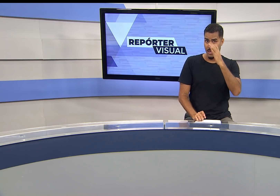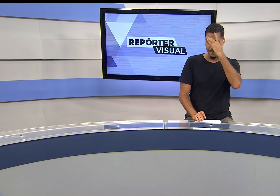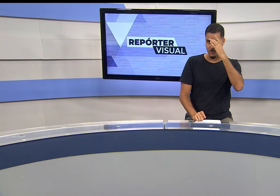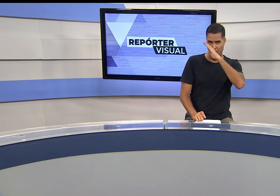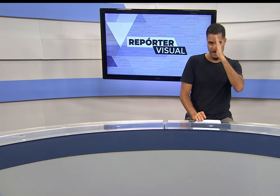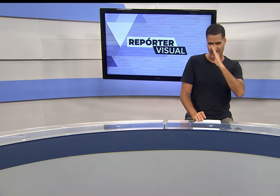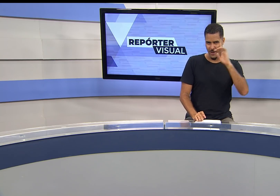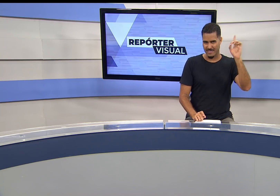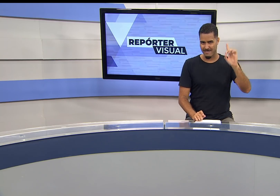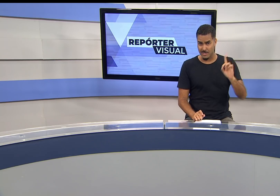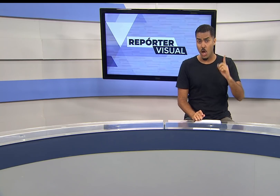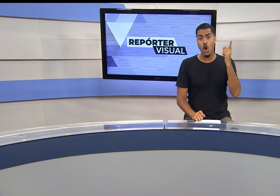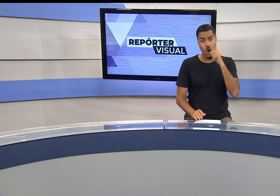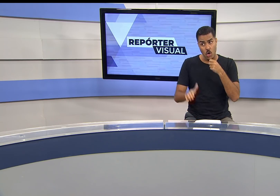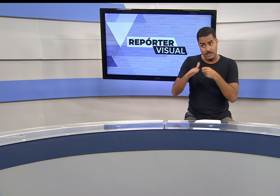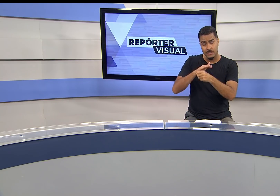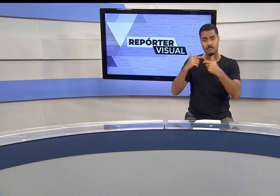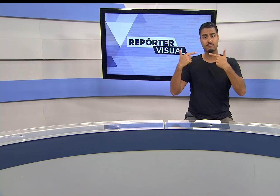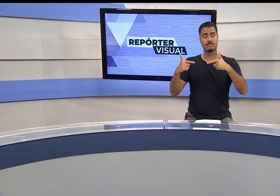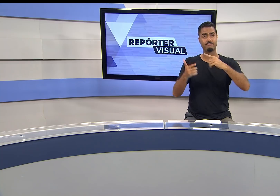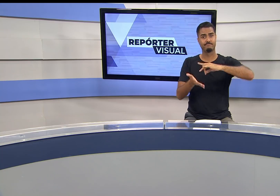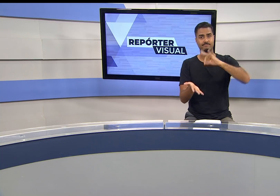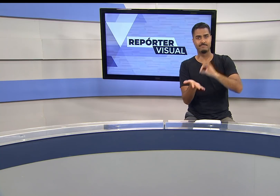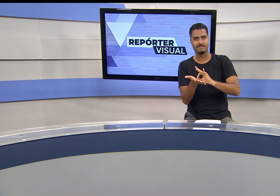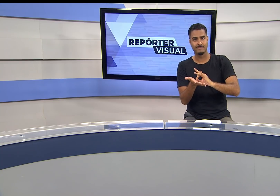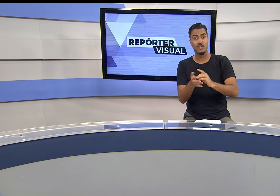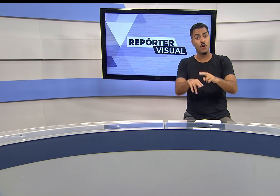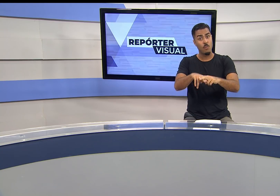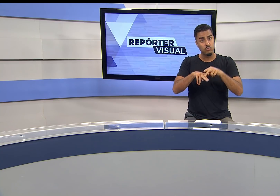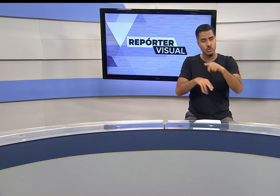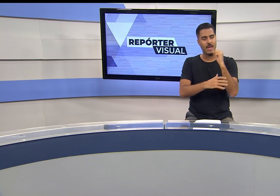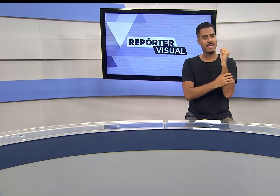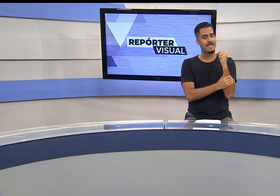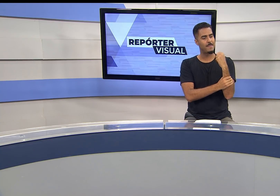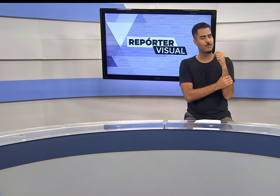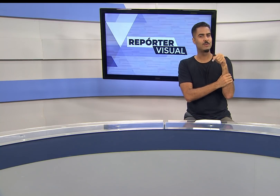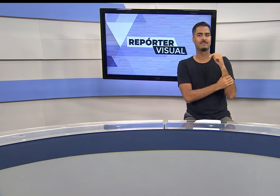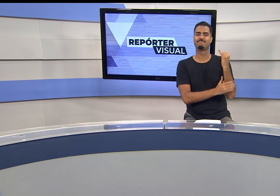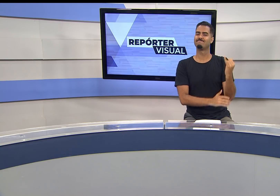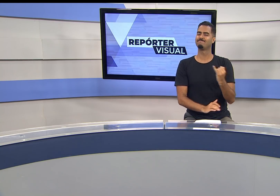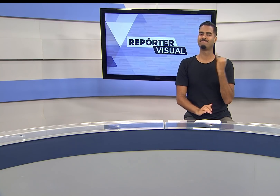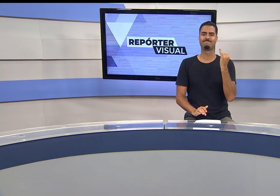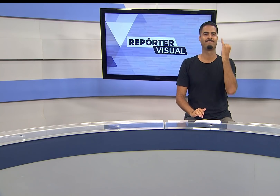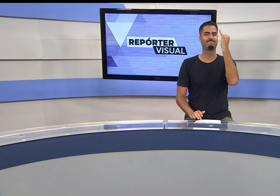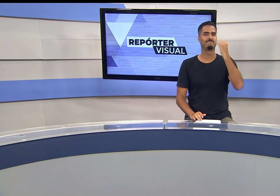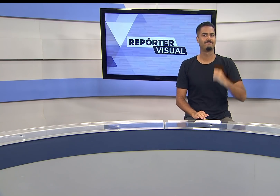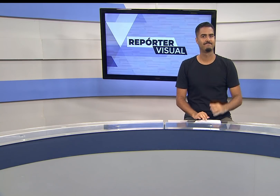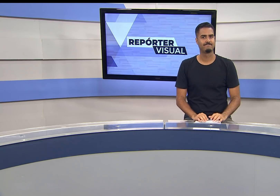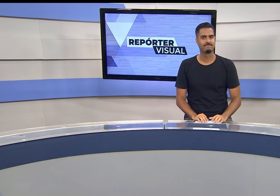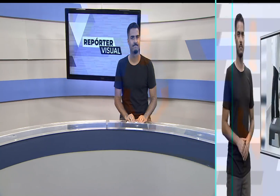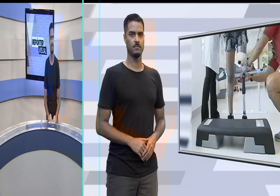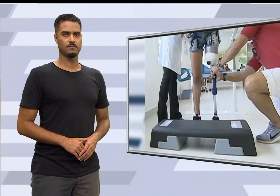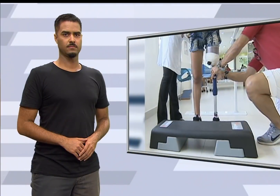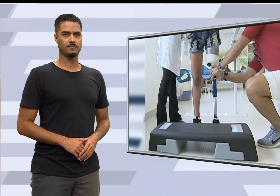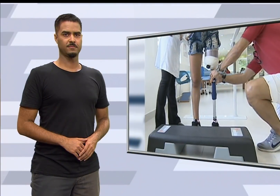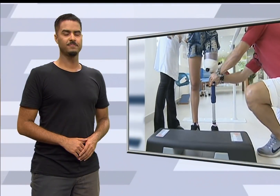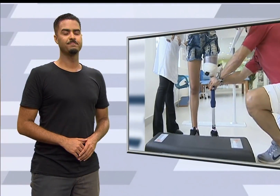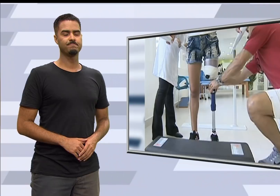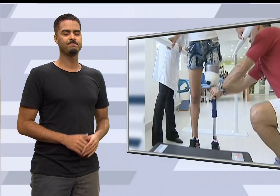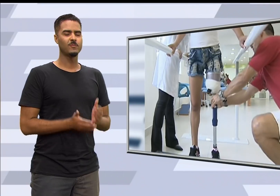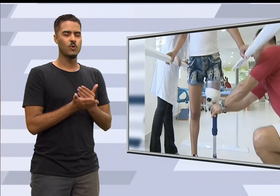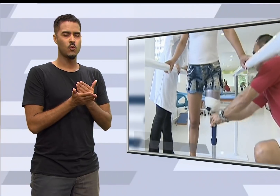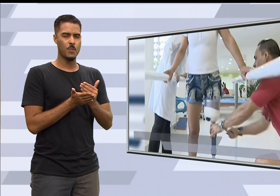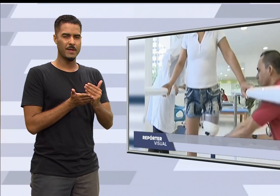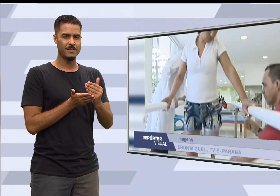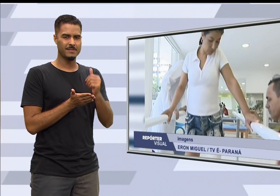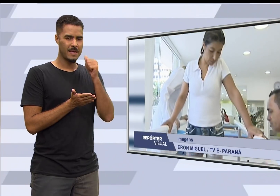destes brasileiros estão no mercado de trabalho. É por isso que a reabilitação é tão importante. No início,